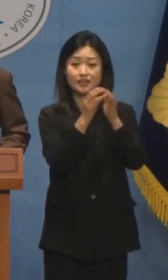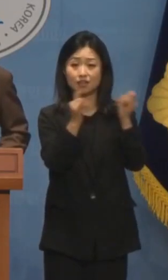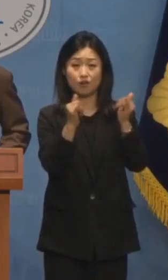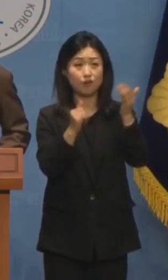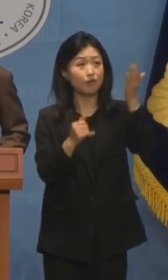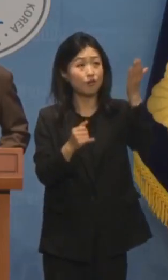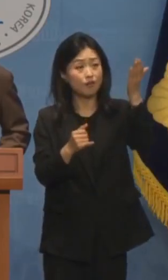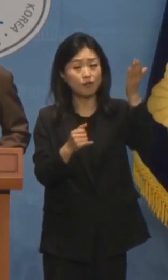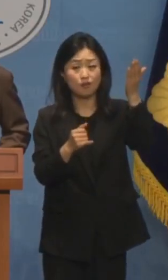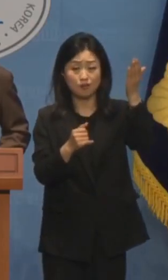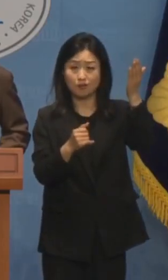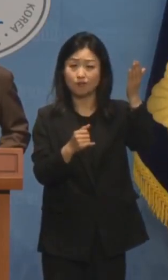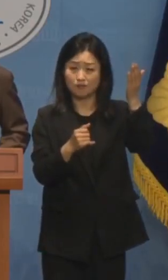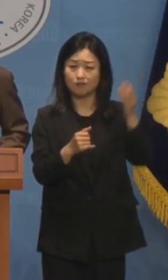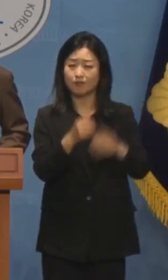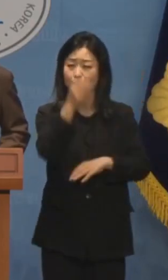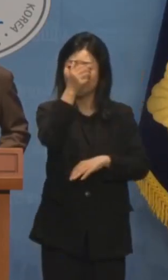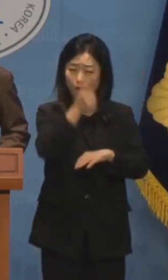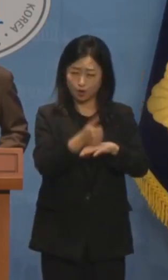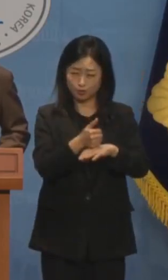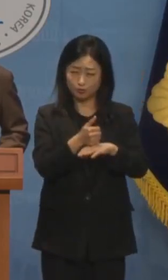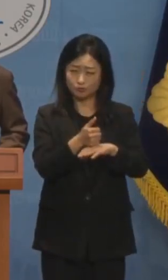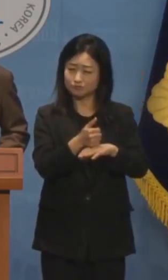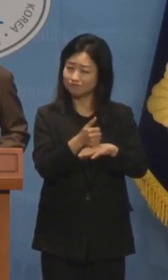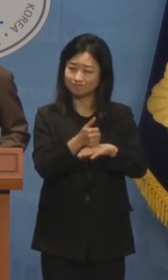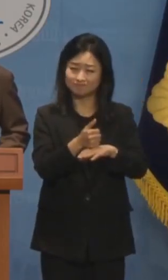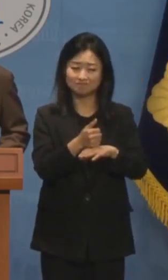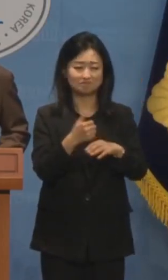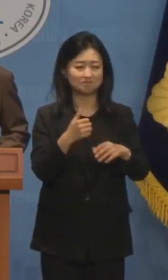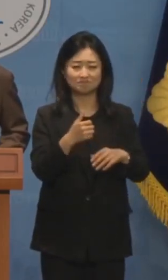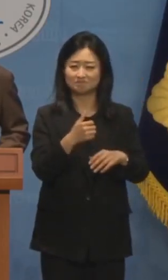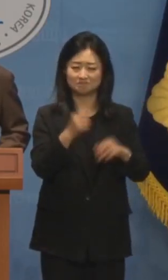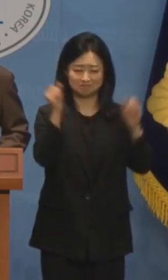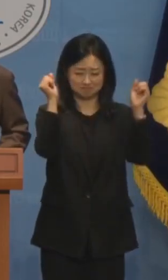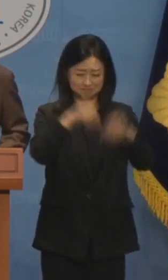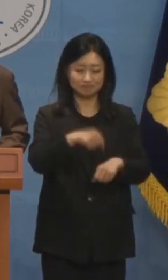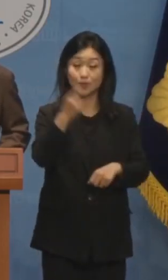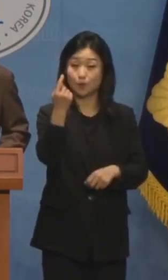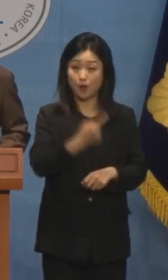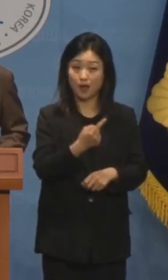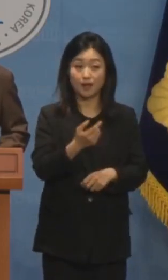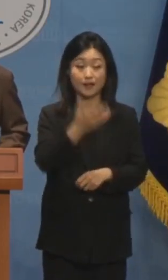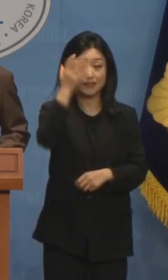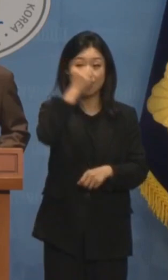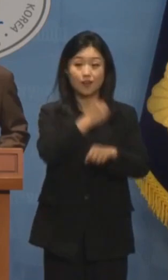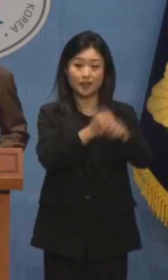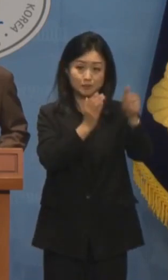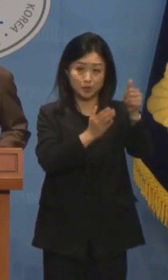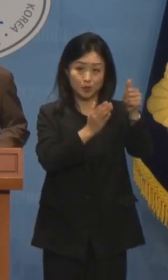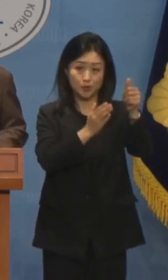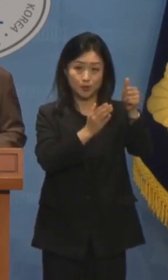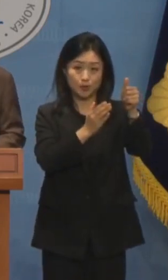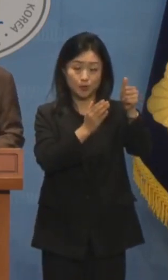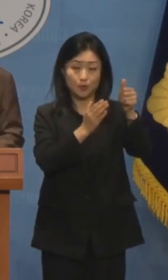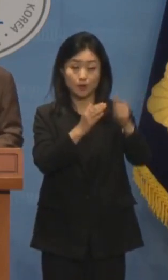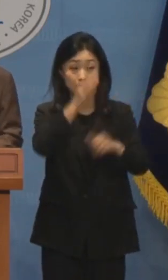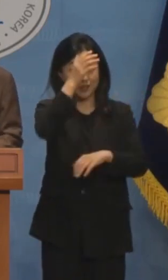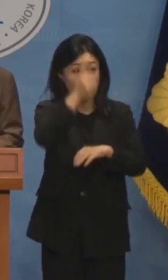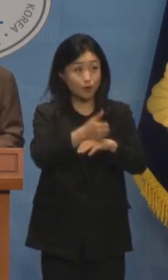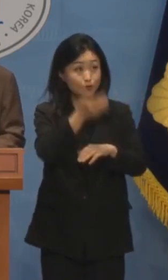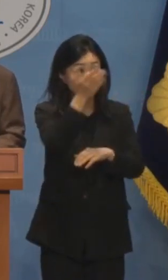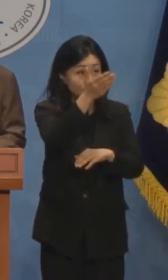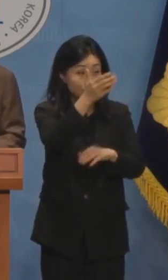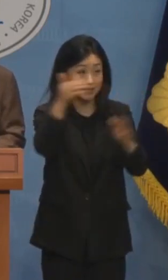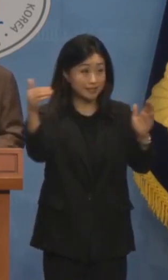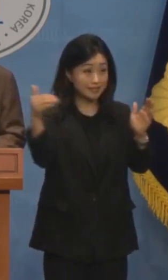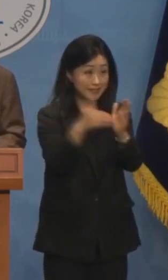지도자는 반드시 그 끝이 파멸로 이어졌습니다. 명심하십시오. 그 종국의 끝이